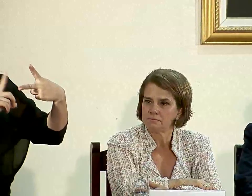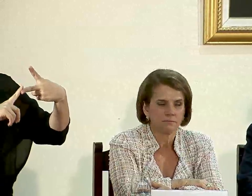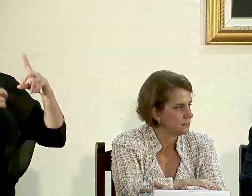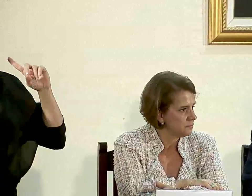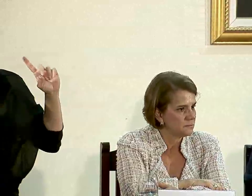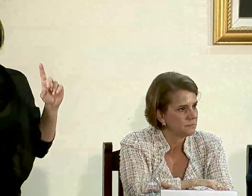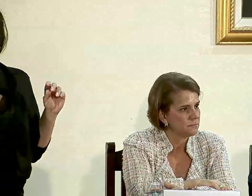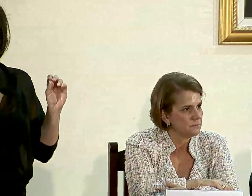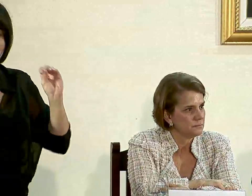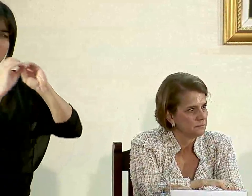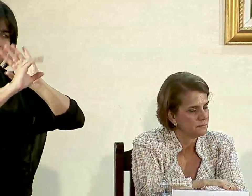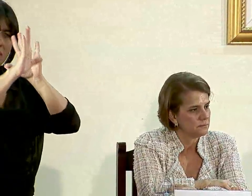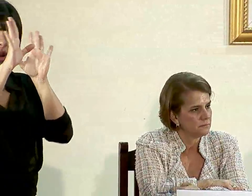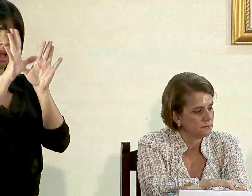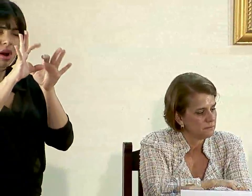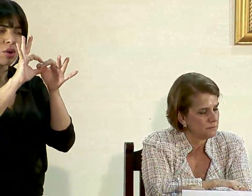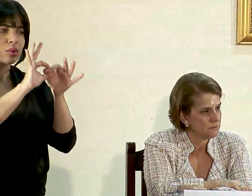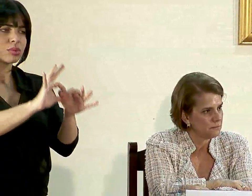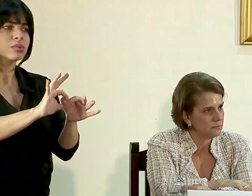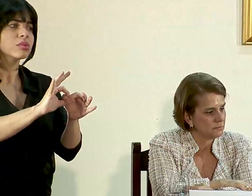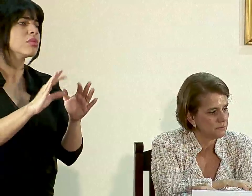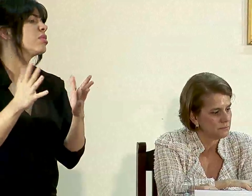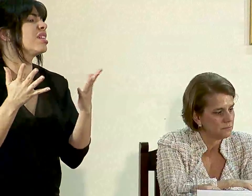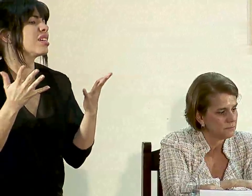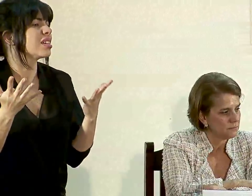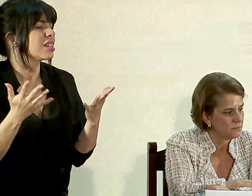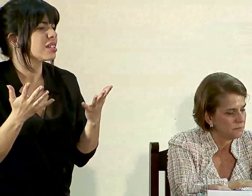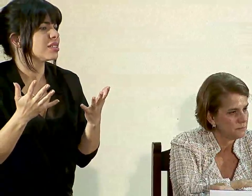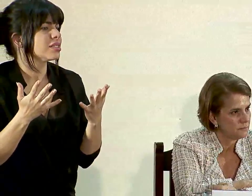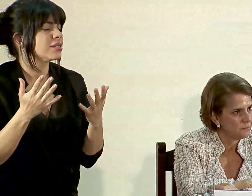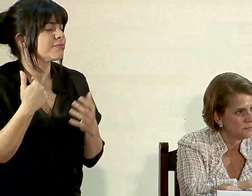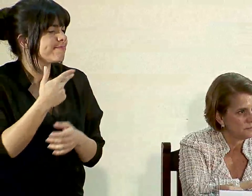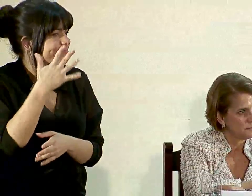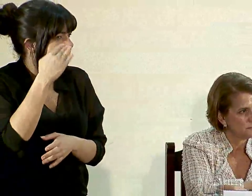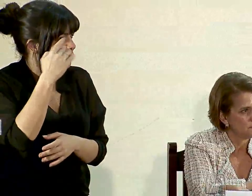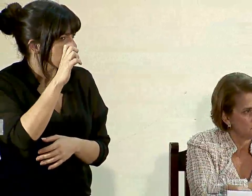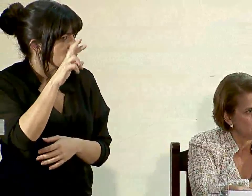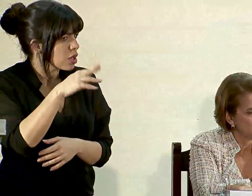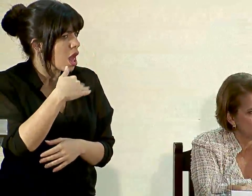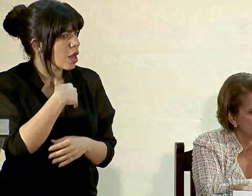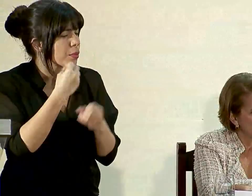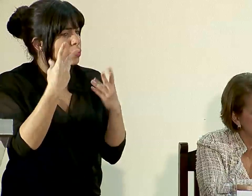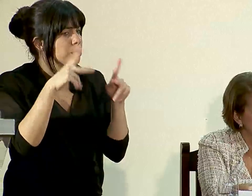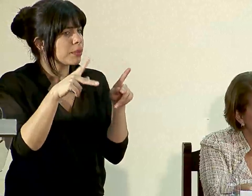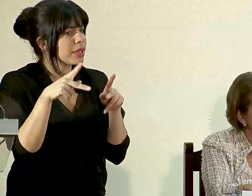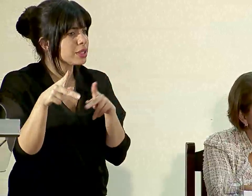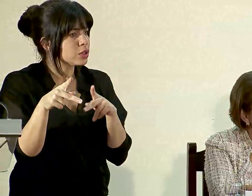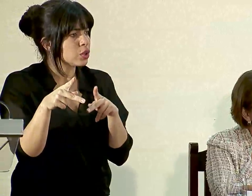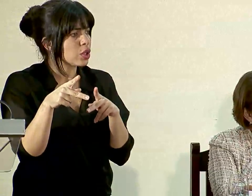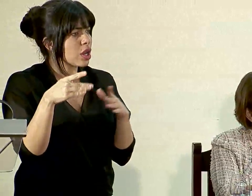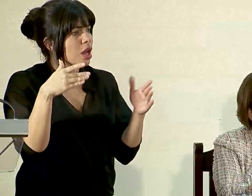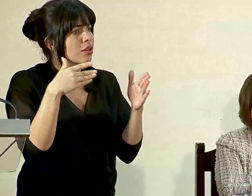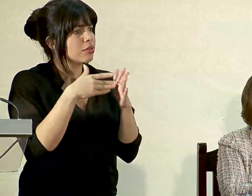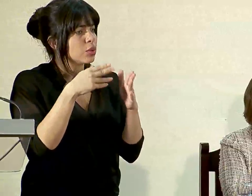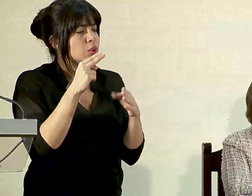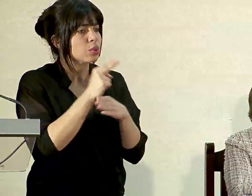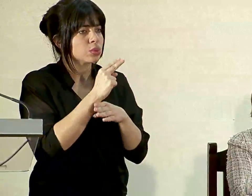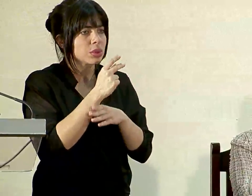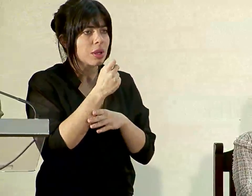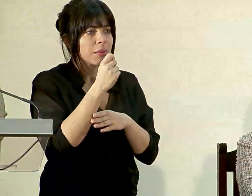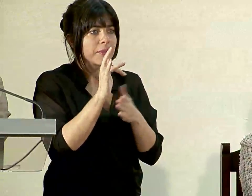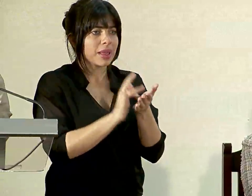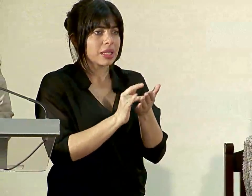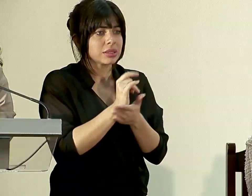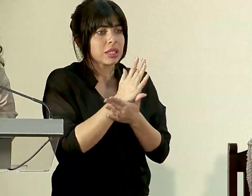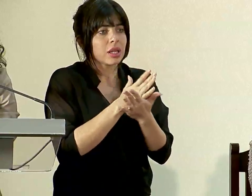me quedó claro con respecto a lo que es, sabemos que en Costa Rica hay muchas personas que ingieren este medicamento de